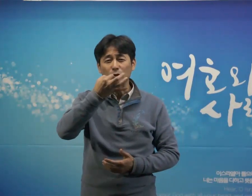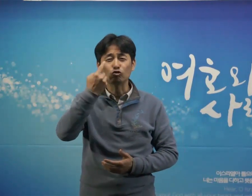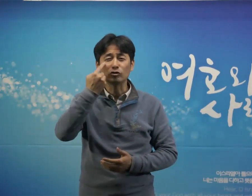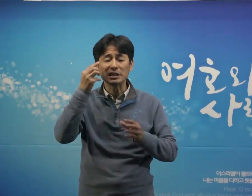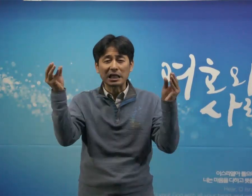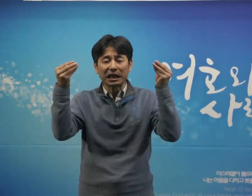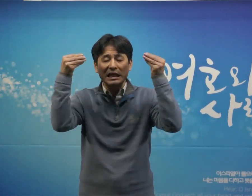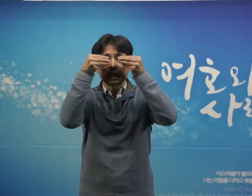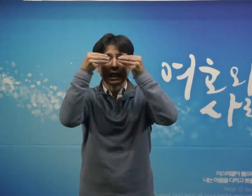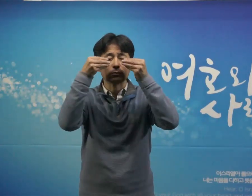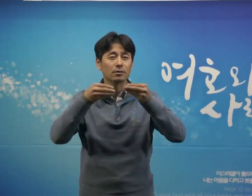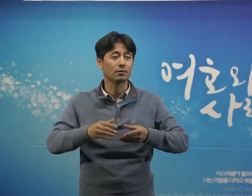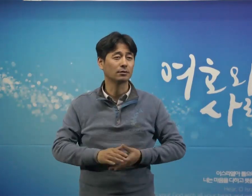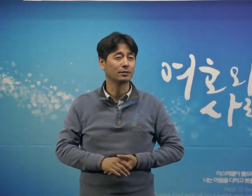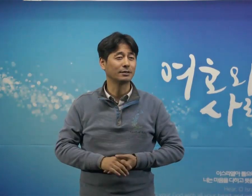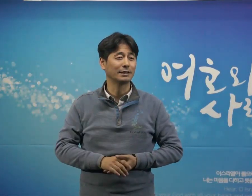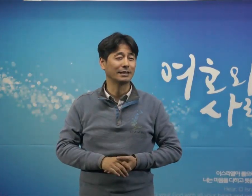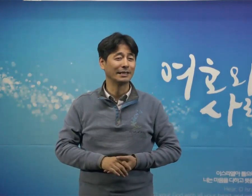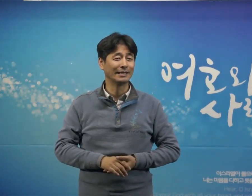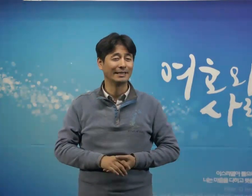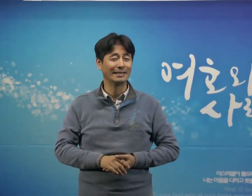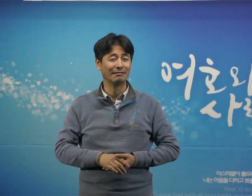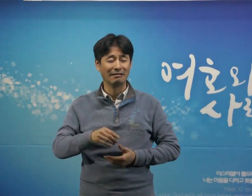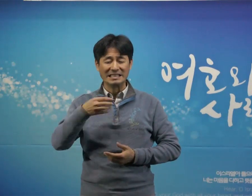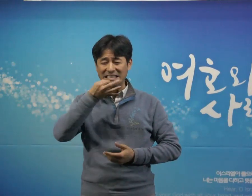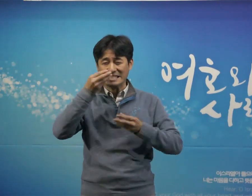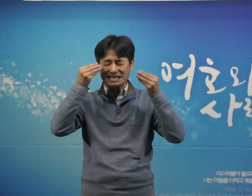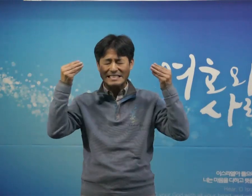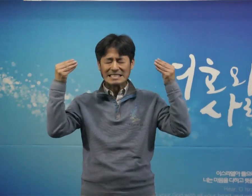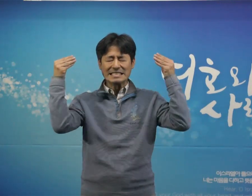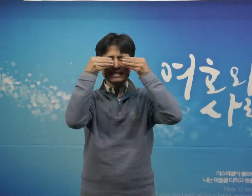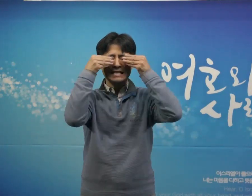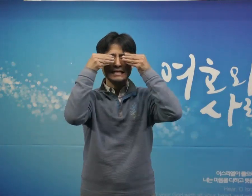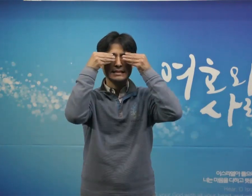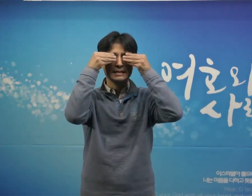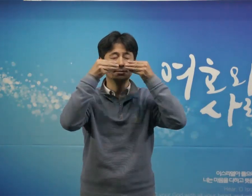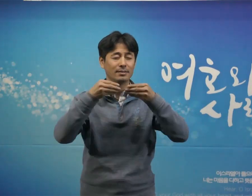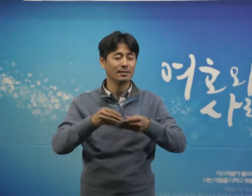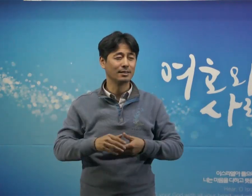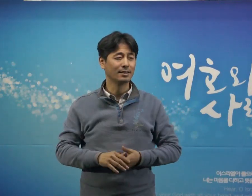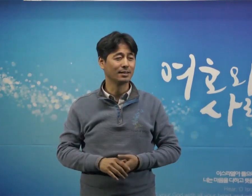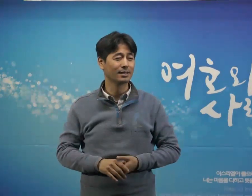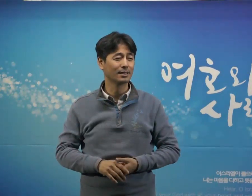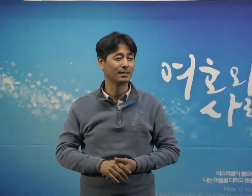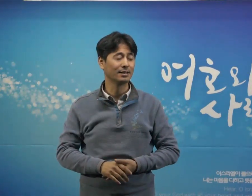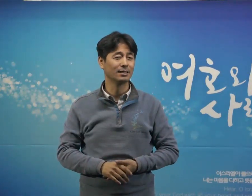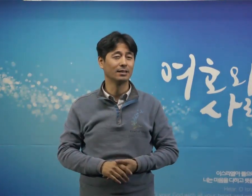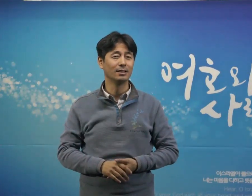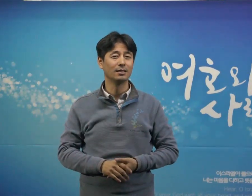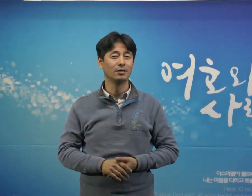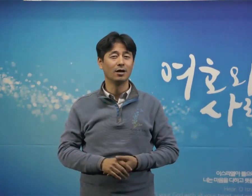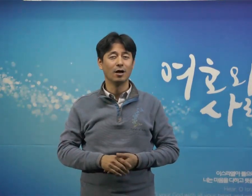것은 아닌지, 나의 이익을 탐하는 것으로 인하여 내 눈이 닫혀 있는 것은 아닌지,